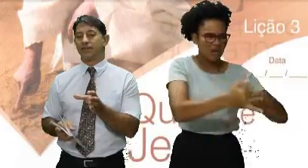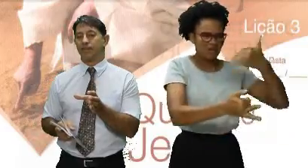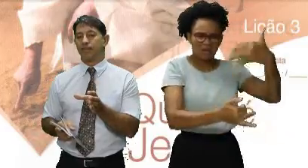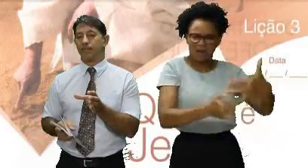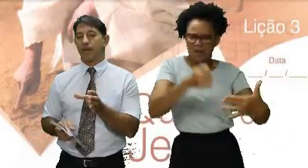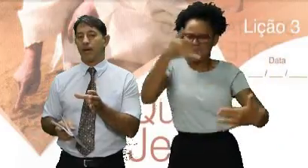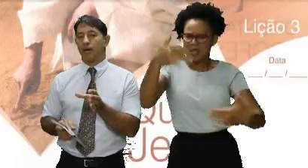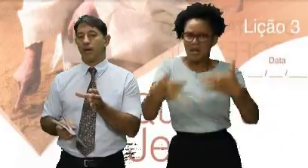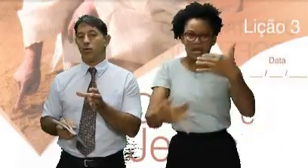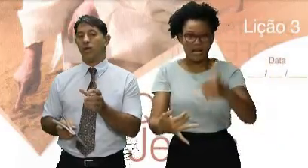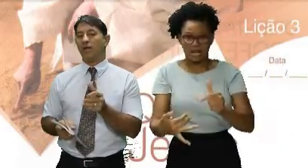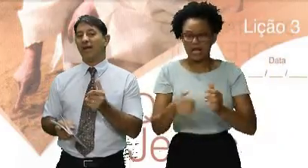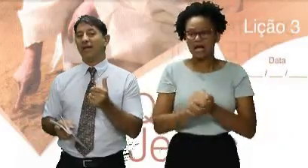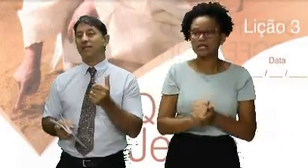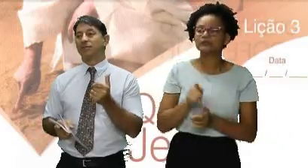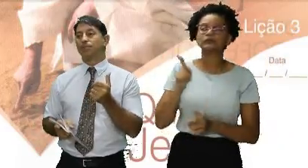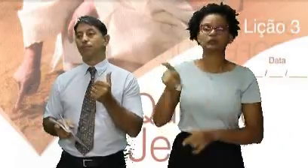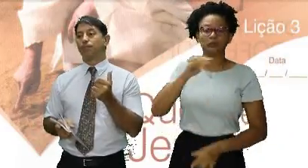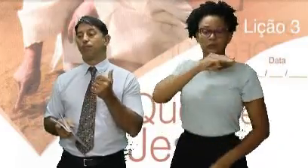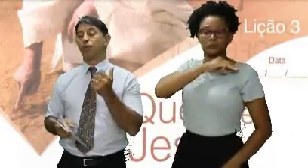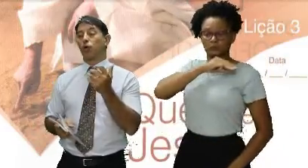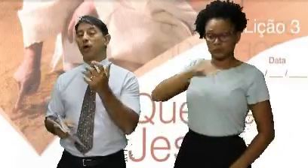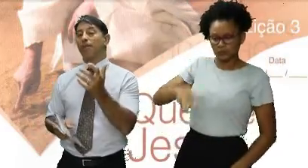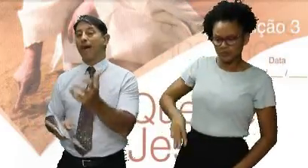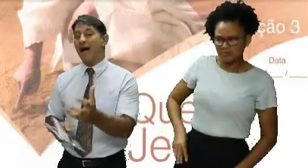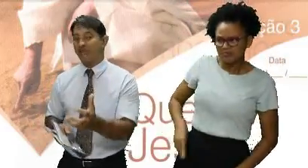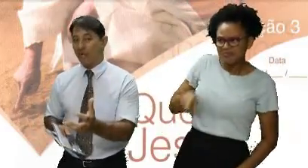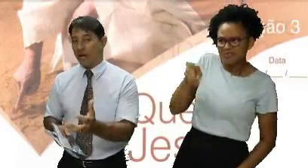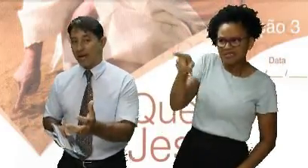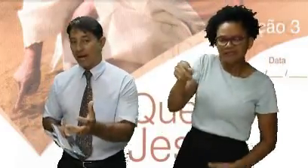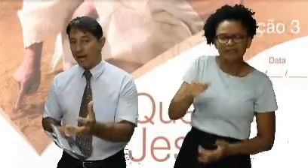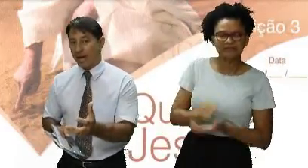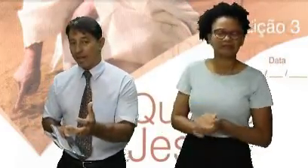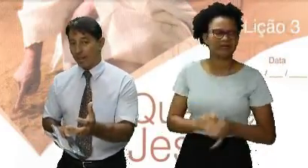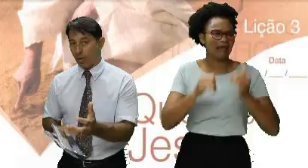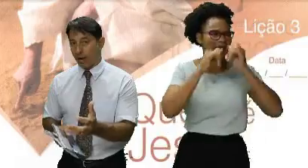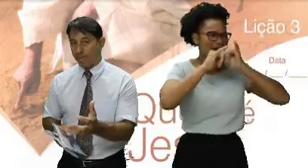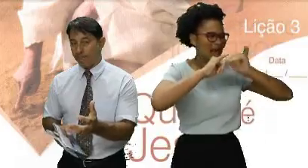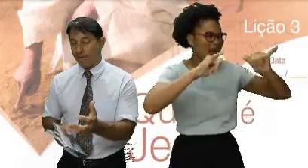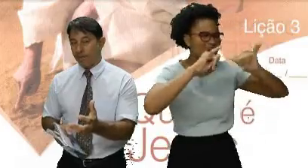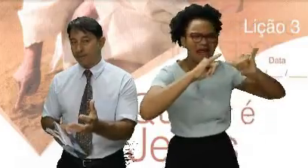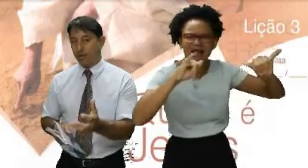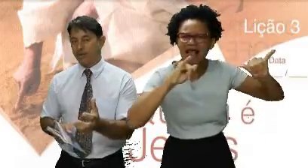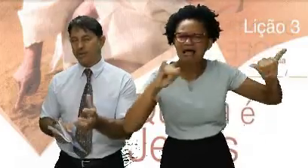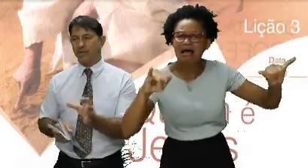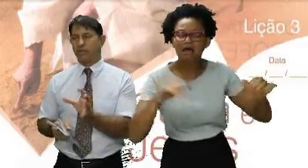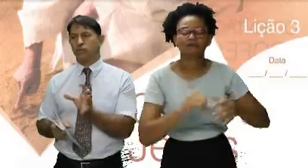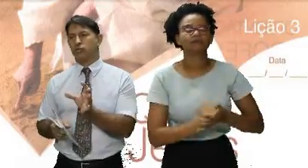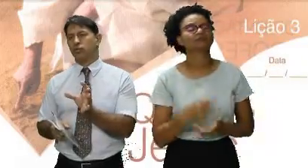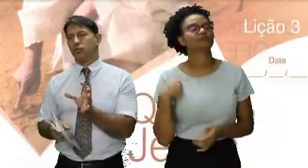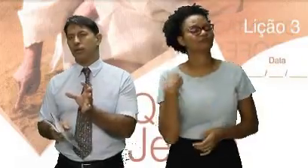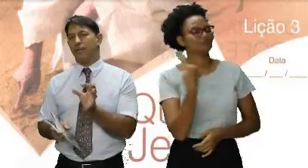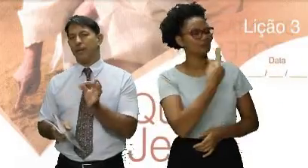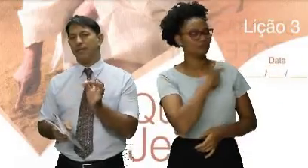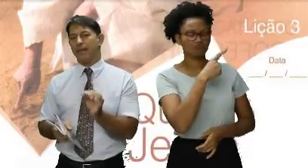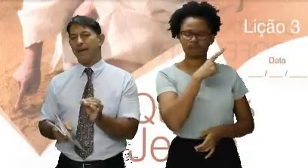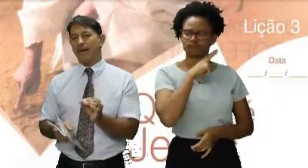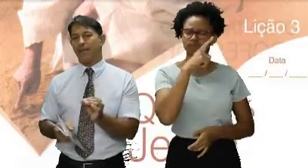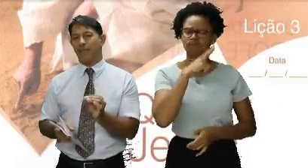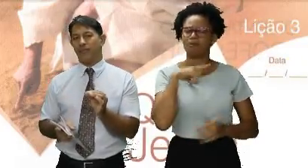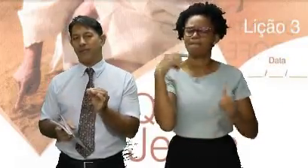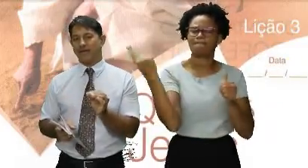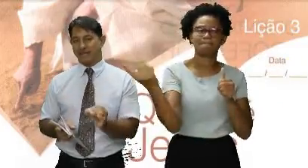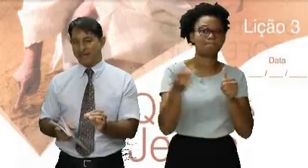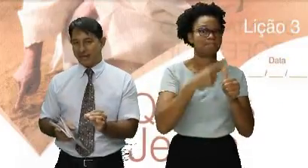Messias, o que que eles proclamavam naquela época. Então nós temos uma